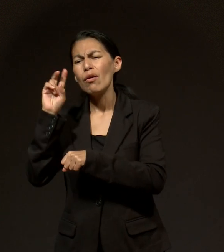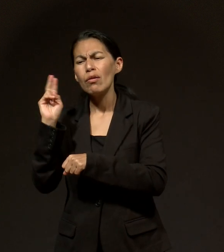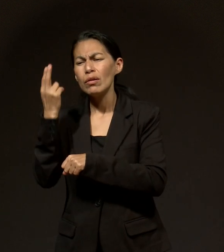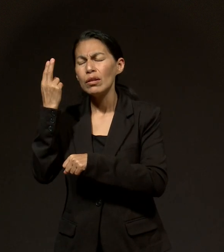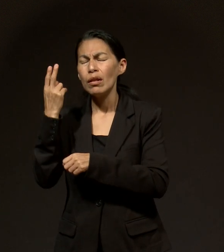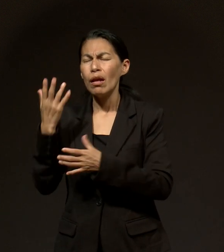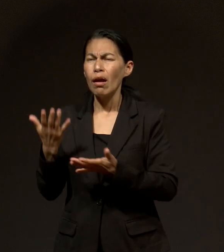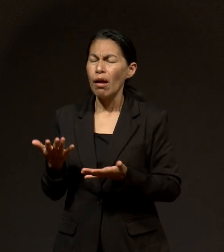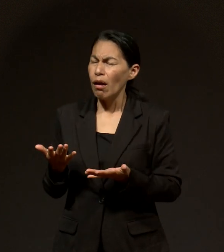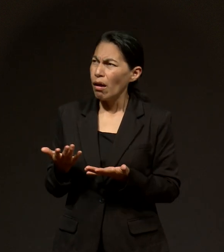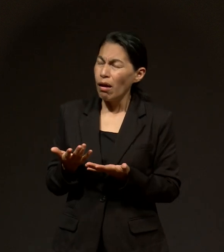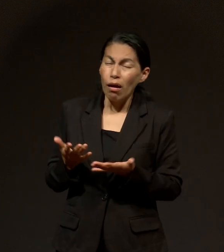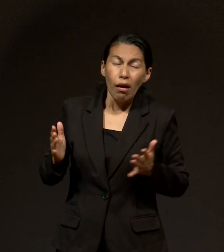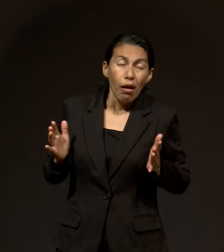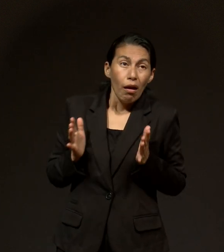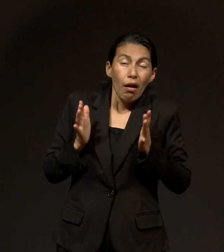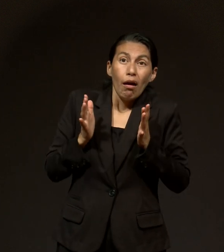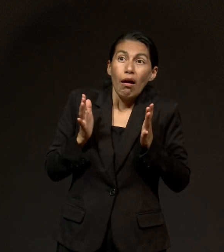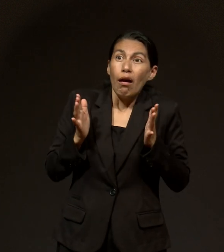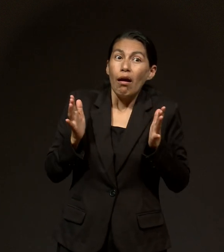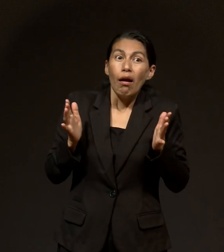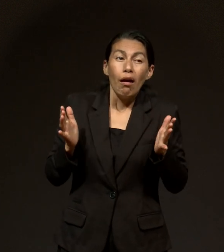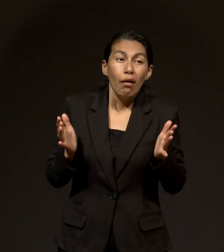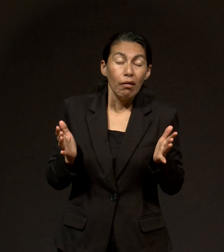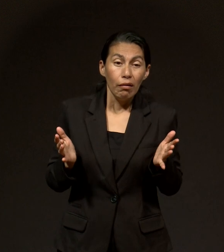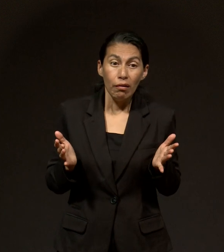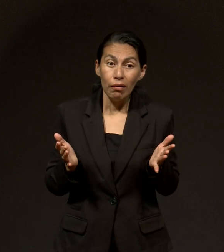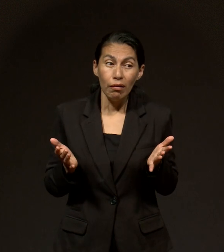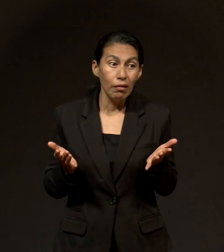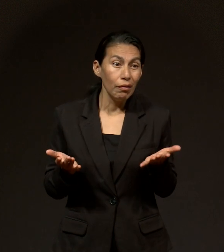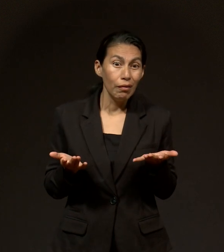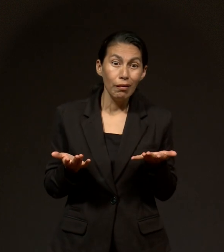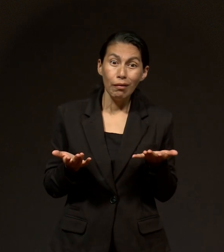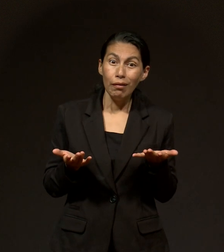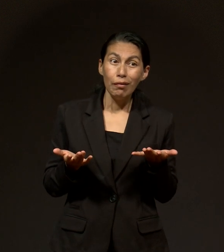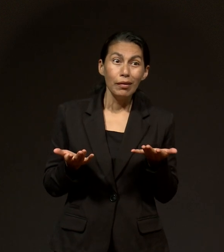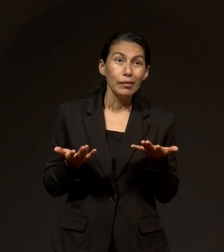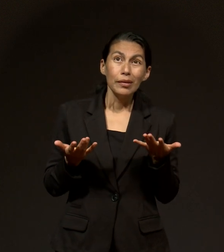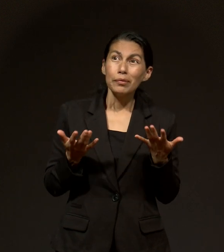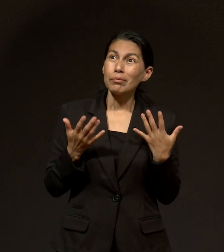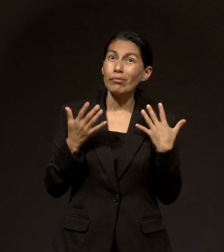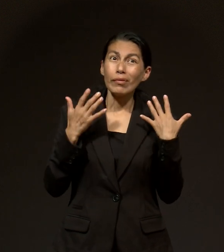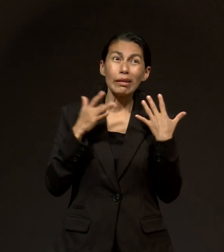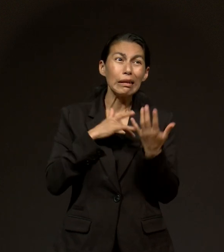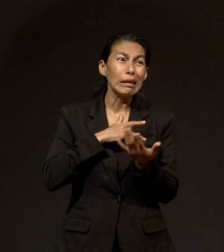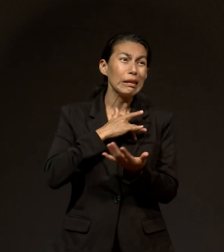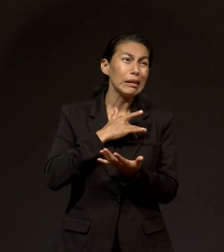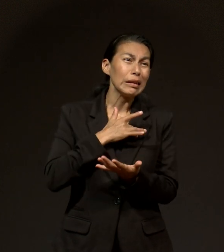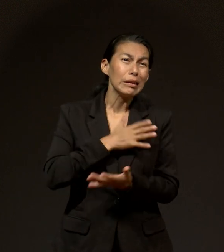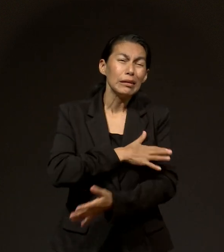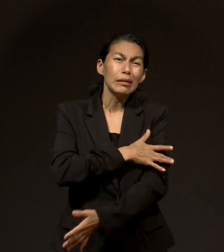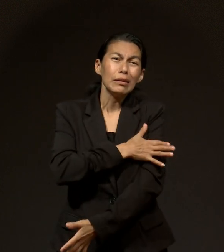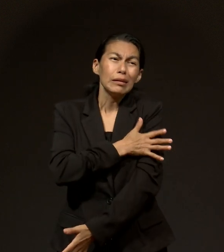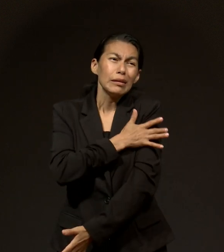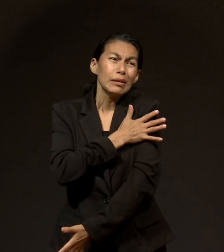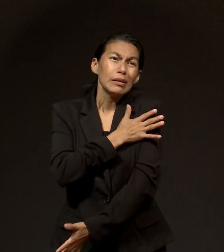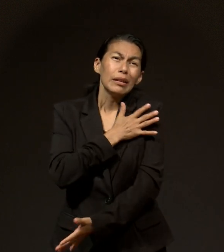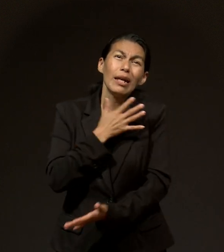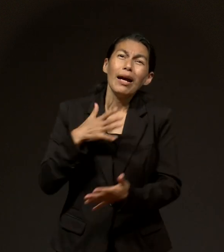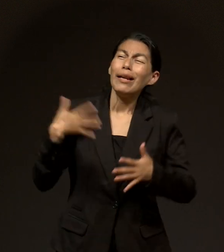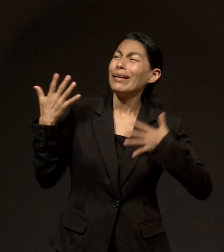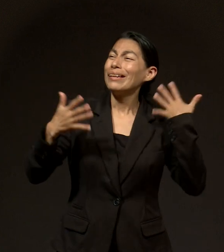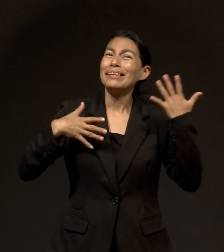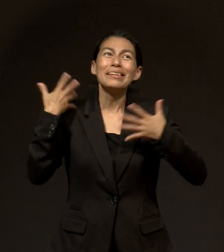también allá. Y yo me quedé sorprendida y en ese momento hubieron muchos sentimientos